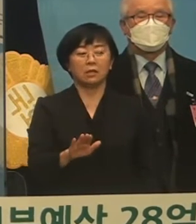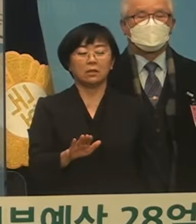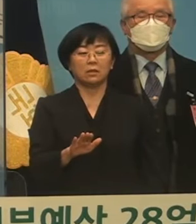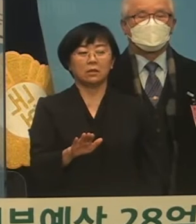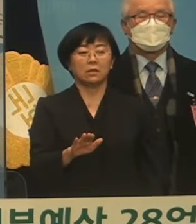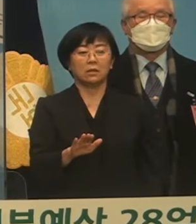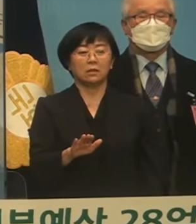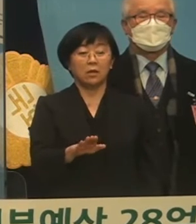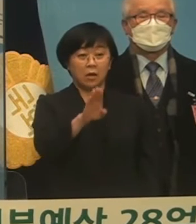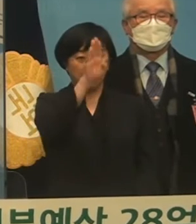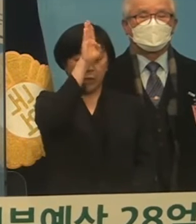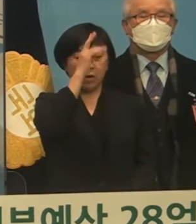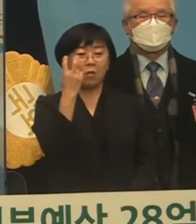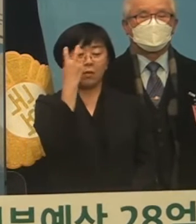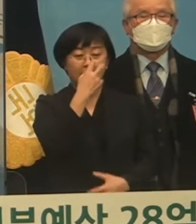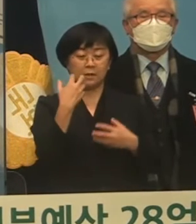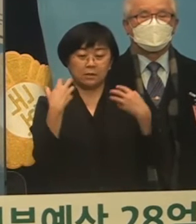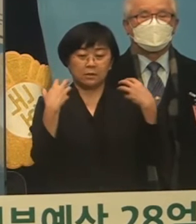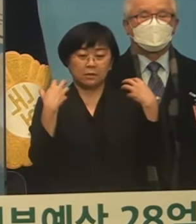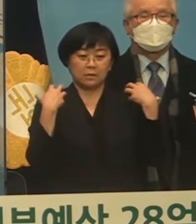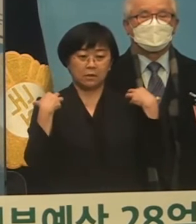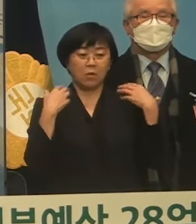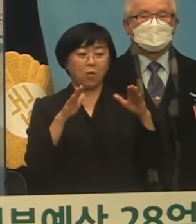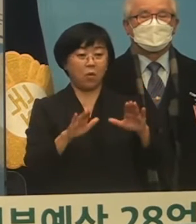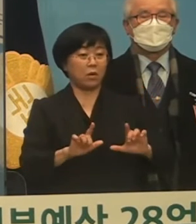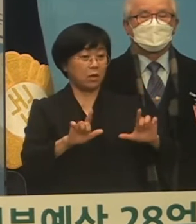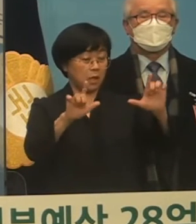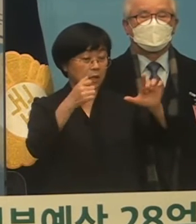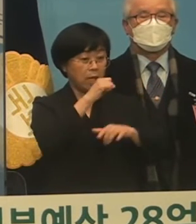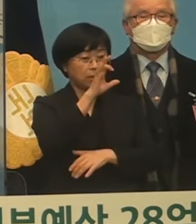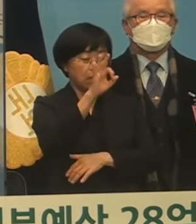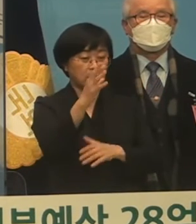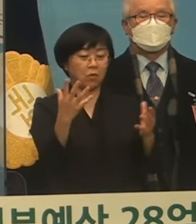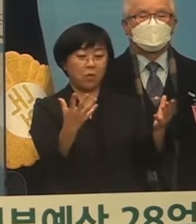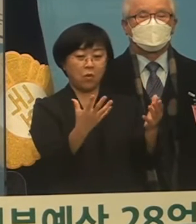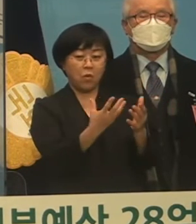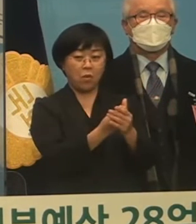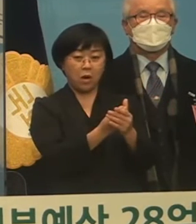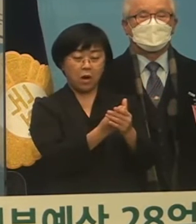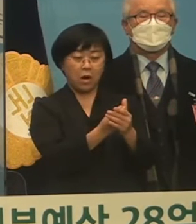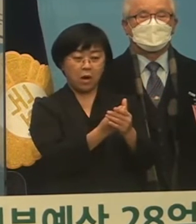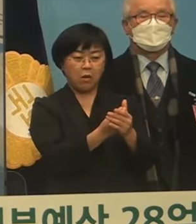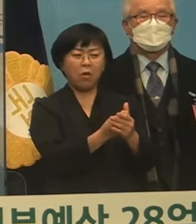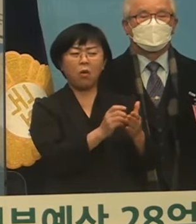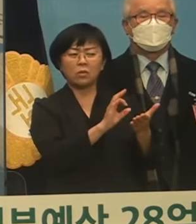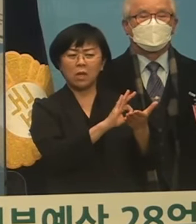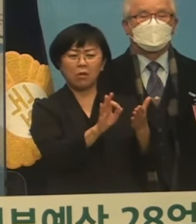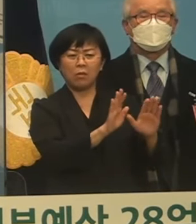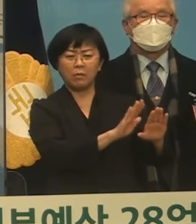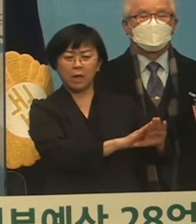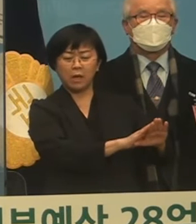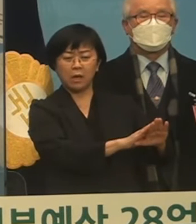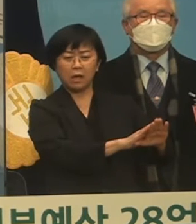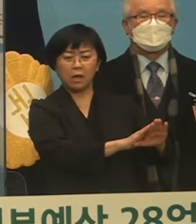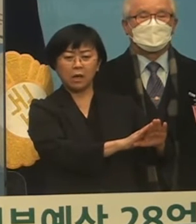하지만 질병관리청이 올해 예산 전액을 불용조치함으로써